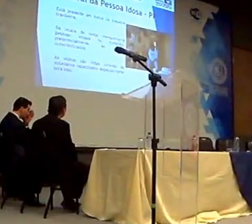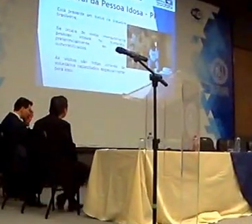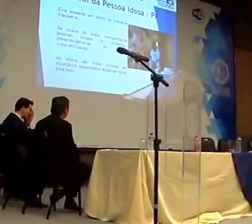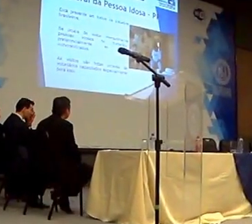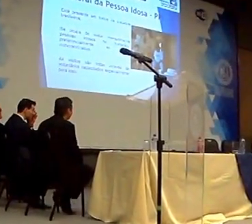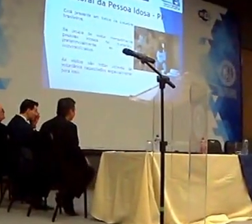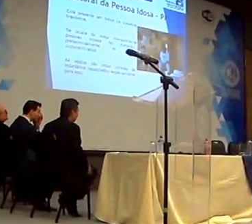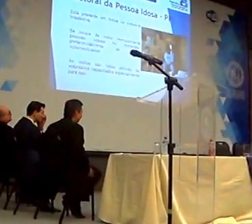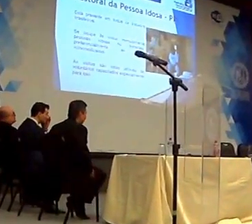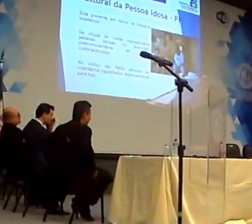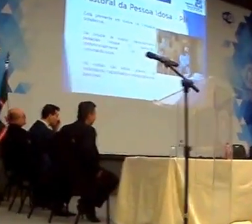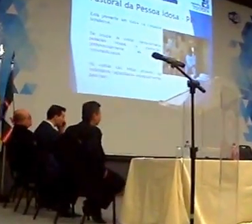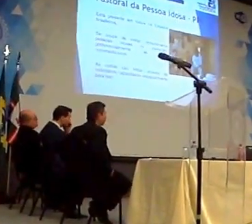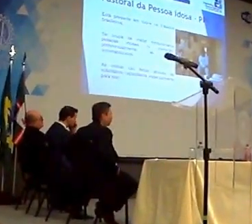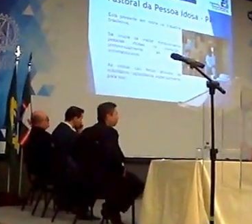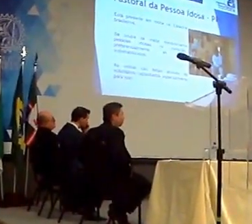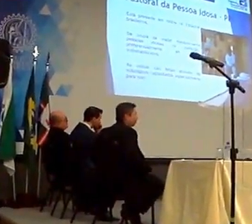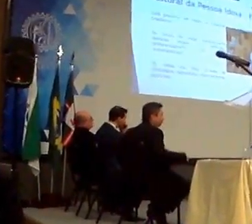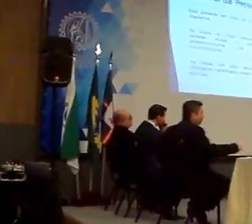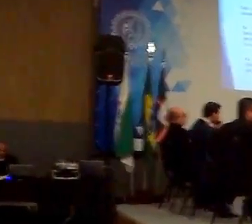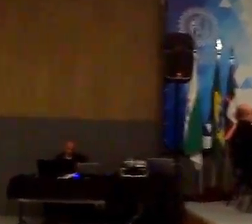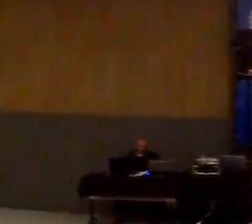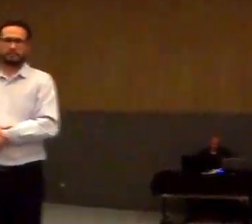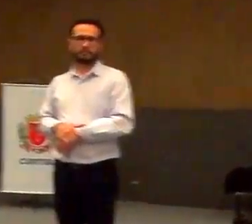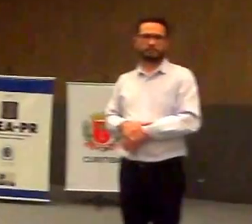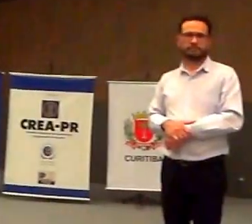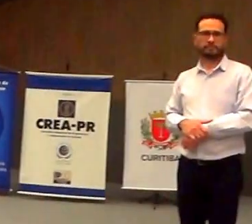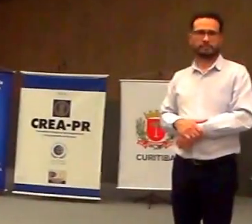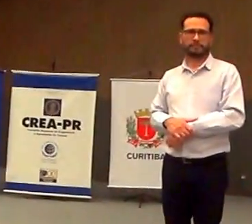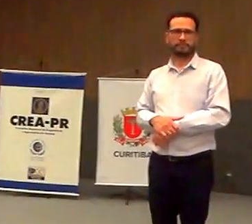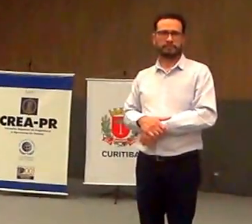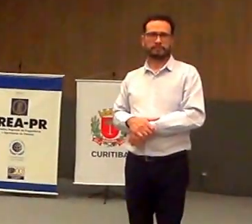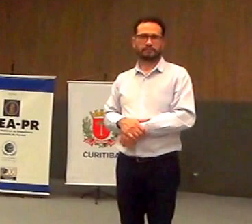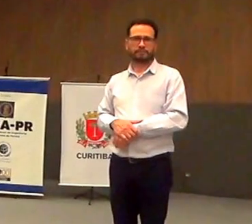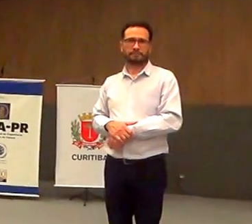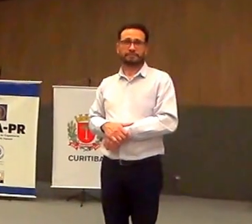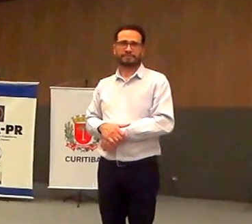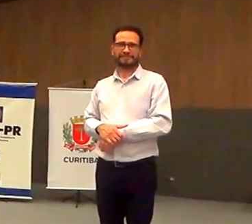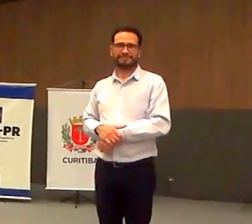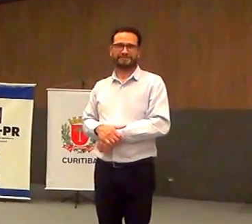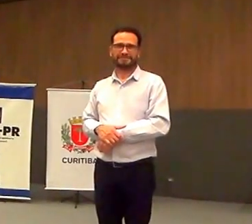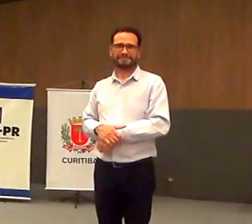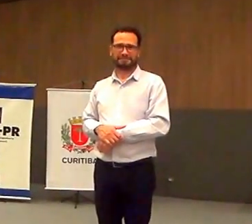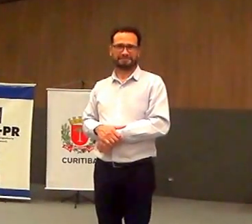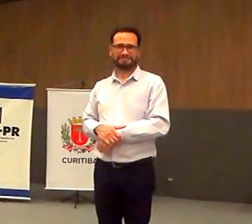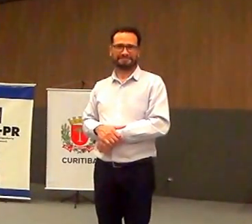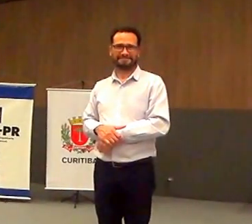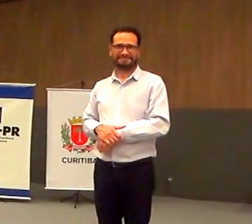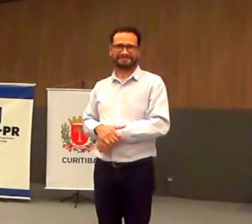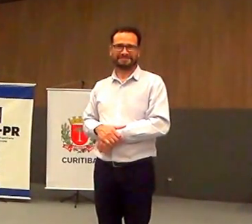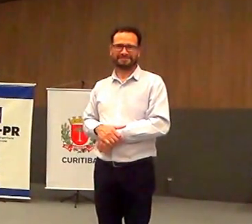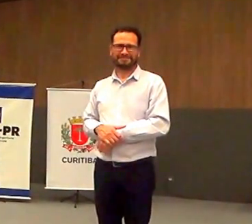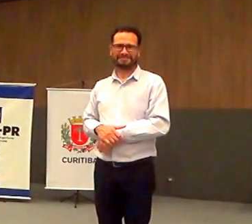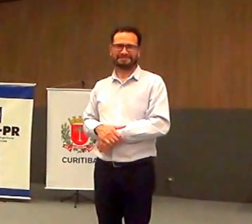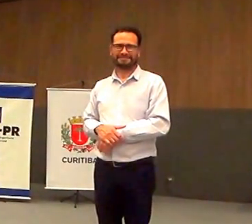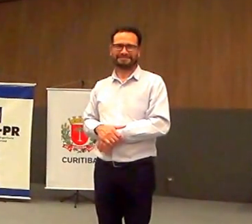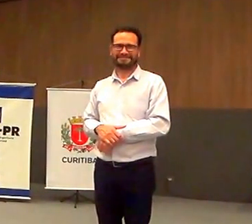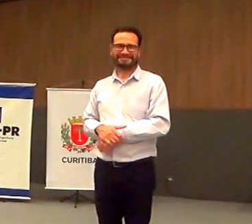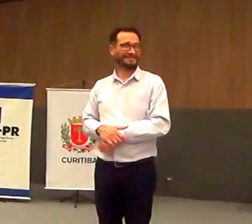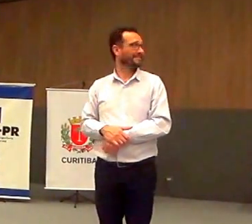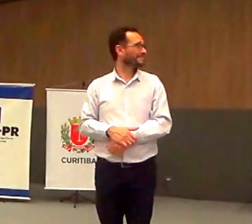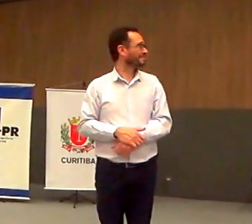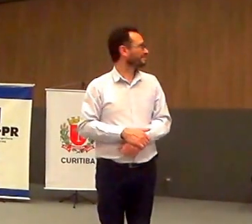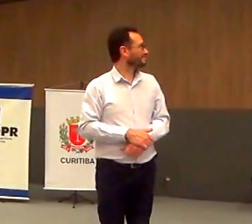dados sobre a presença, então, como já tinha mencionado, está presente em todos os estados brasileiros, se ocupa de visitar